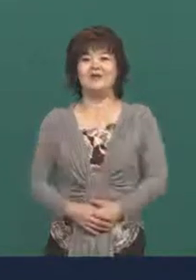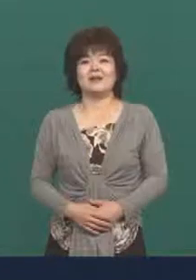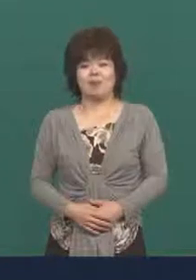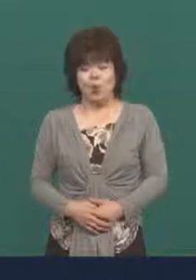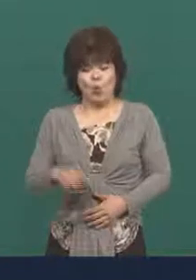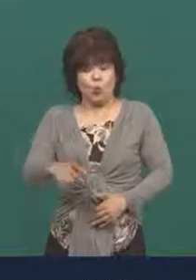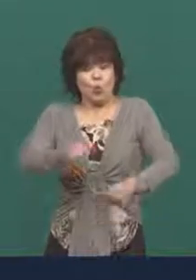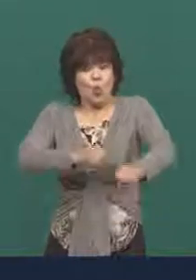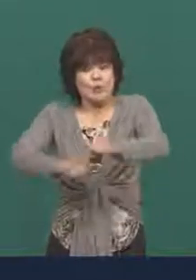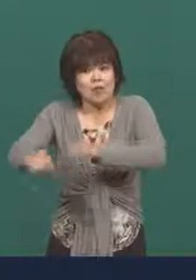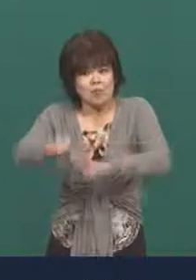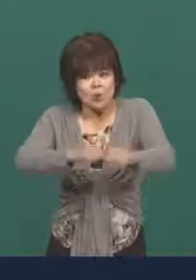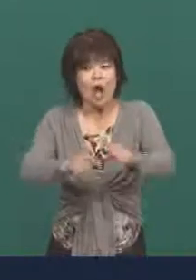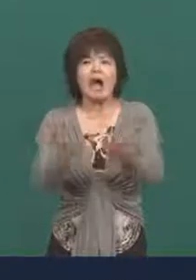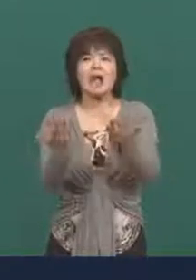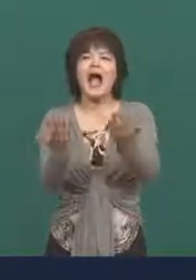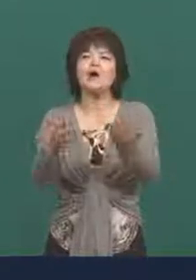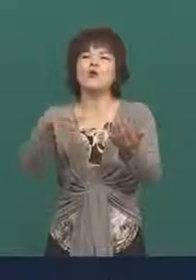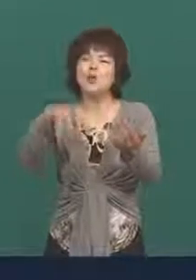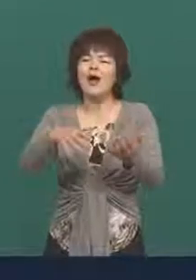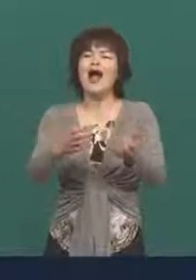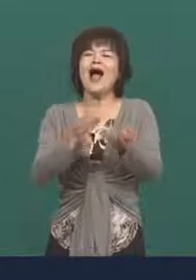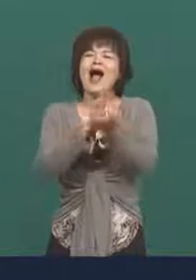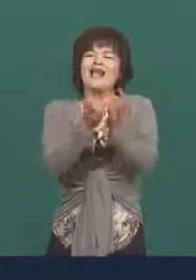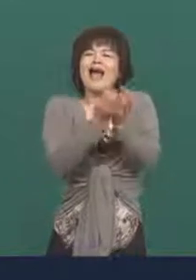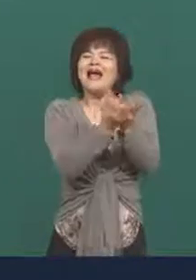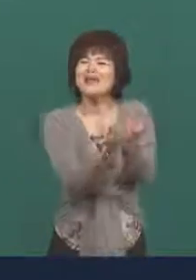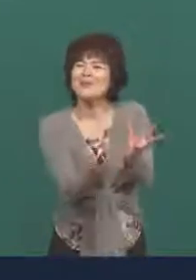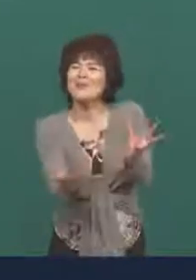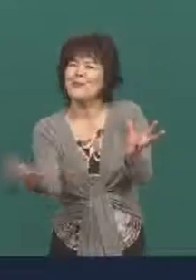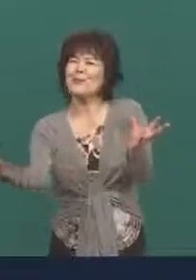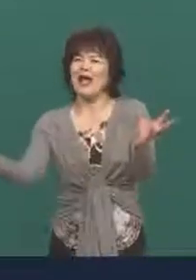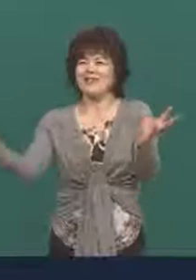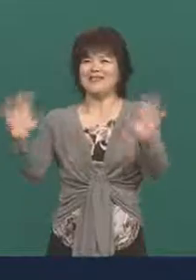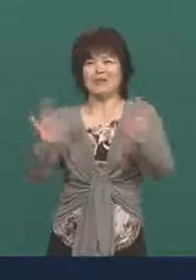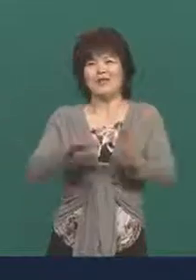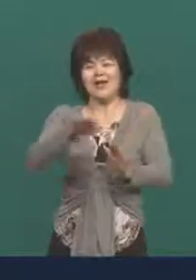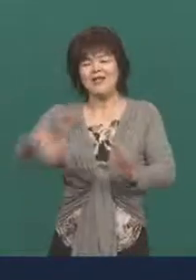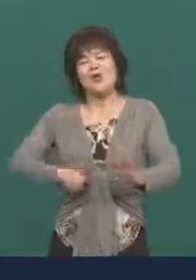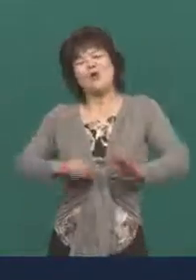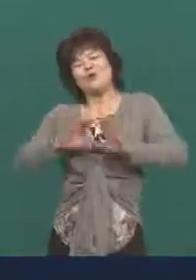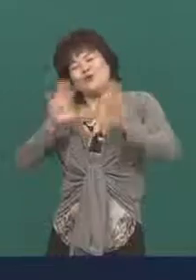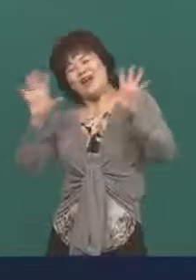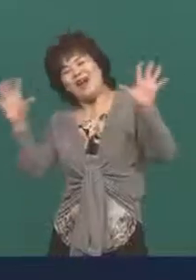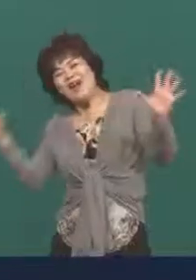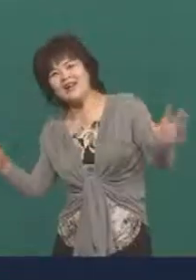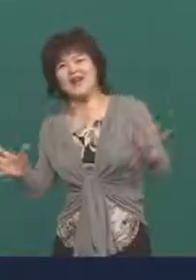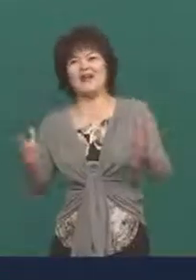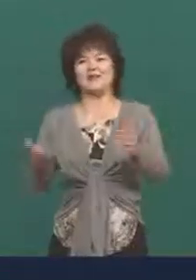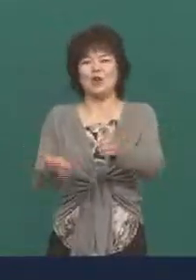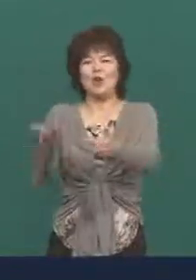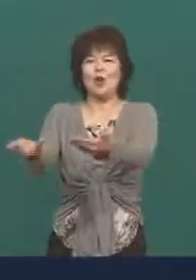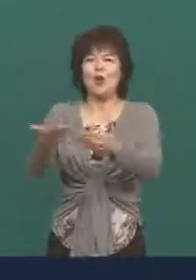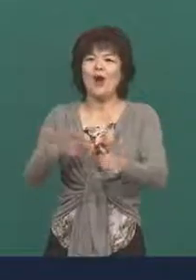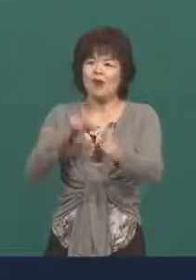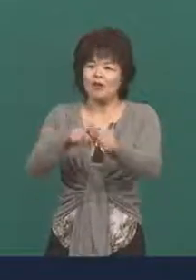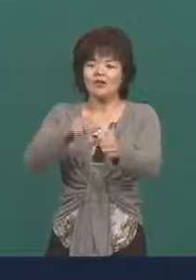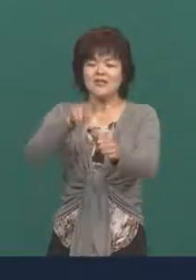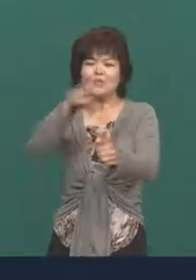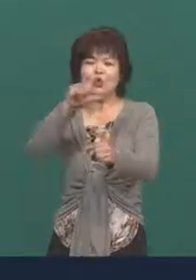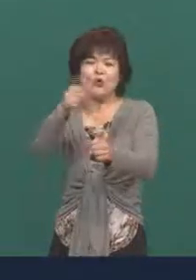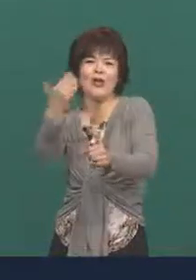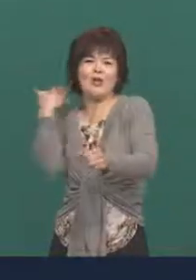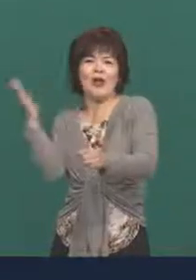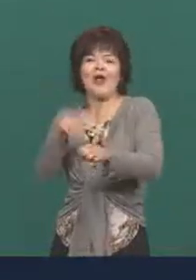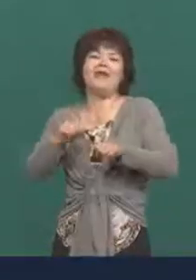行われました。この取り組みは学校を花でいっぱいにして児童たちに心